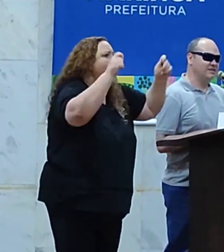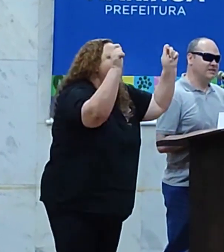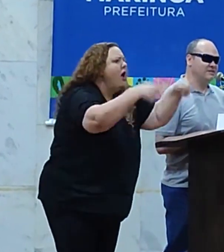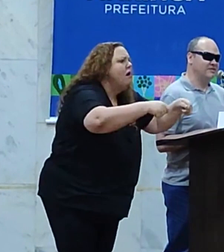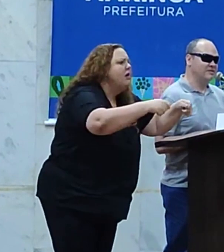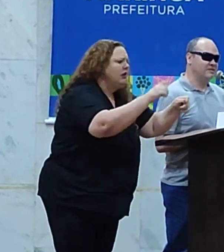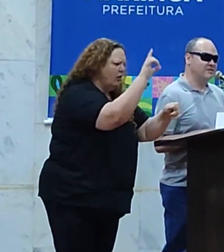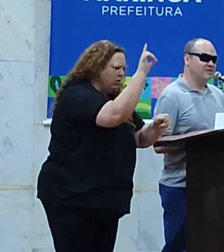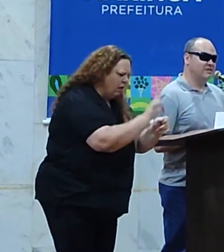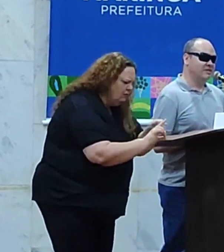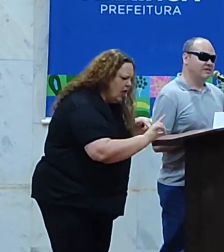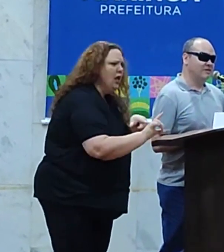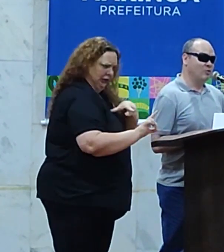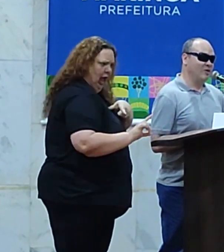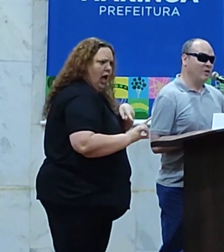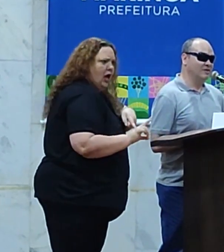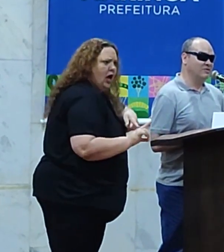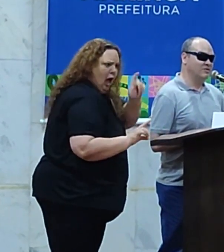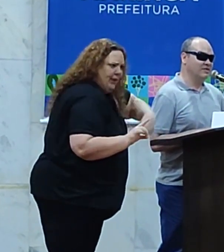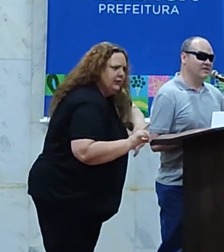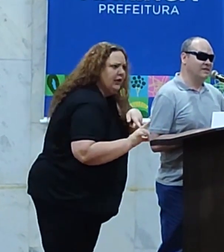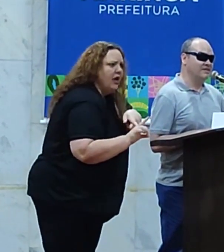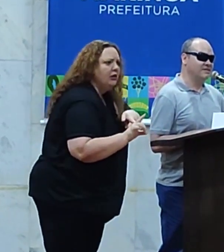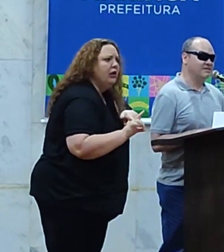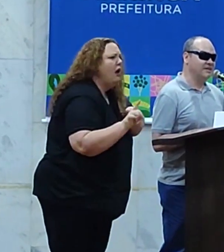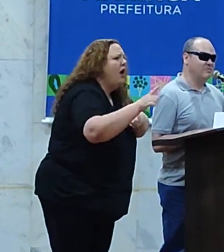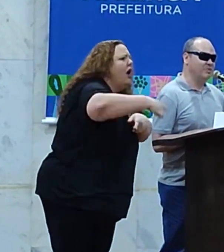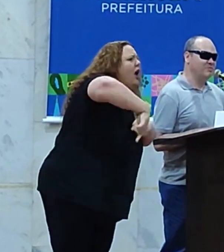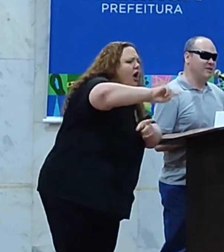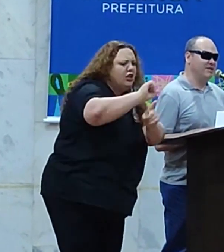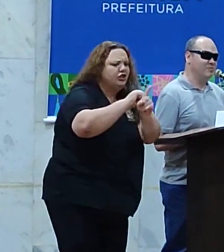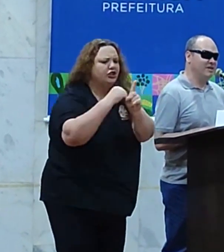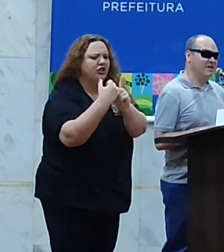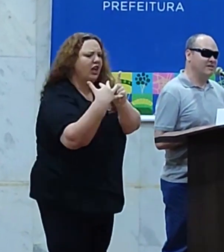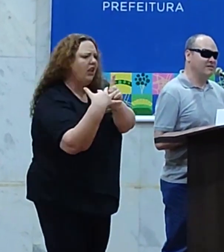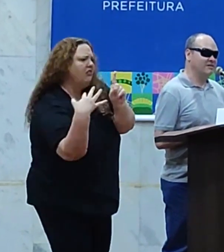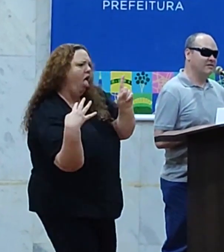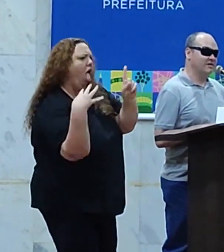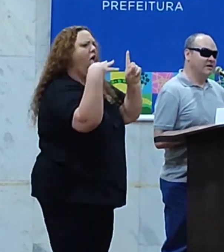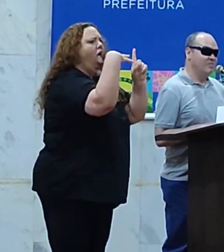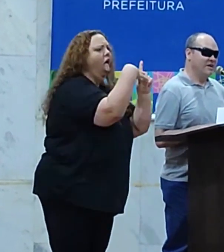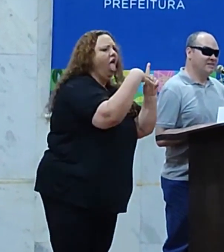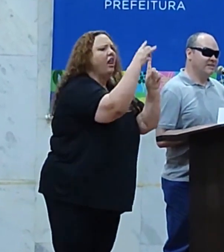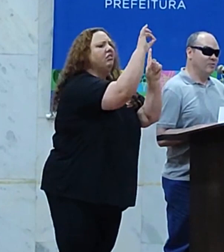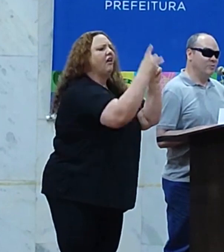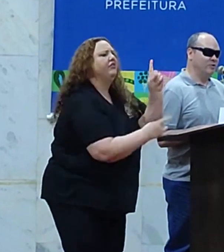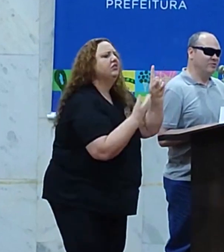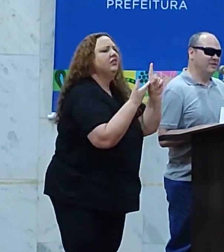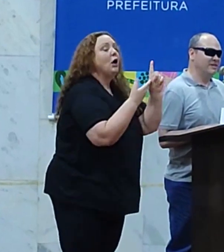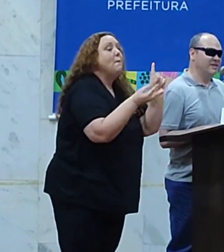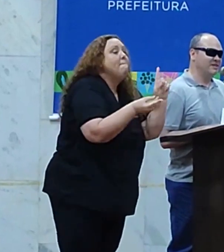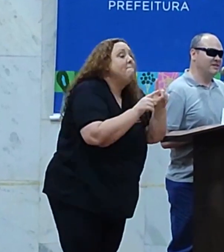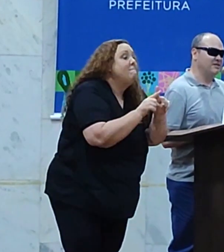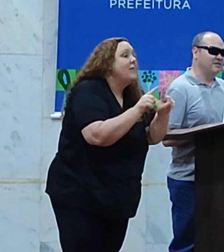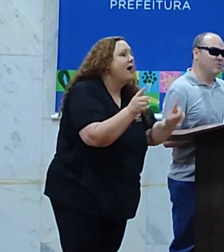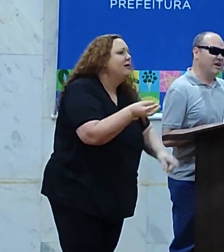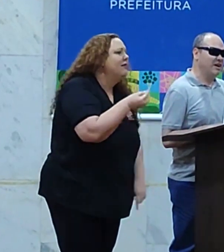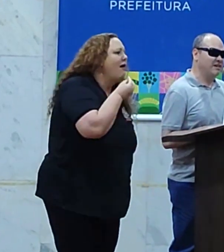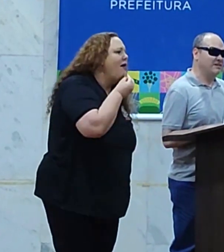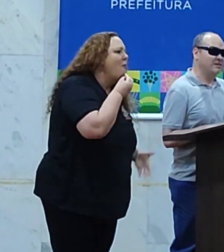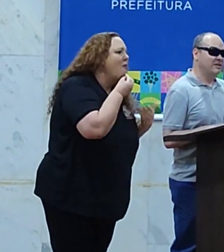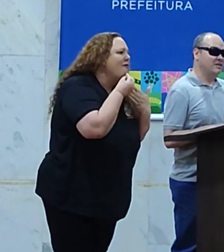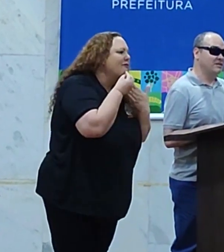na deficiência, na qual a sociedade sempre mira o olhar, mas na oportunidade